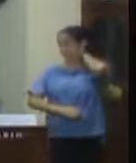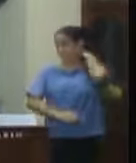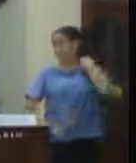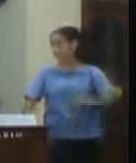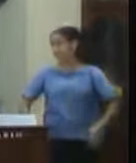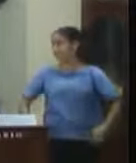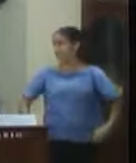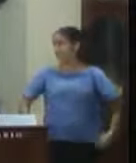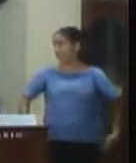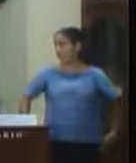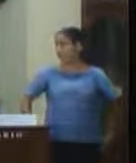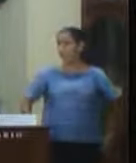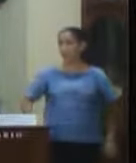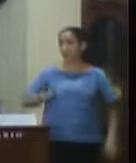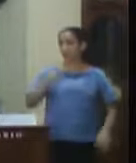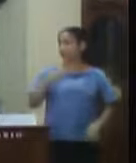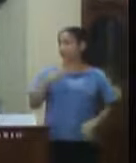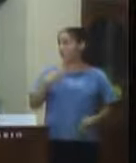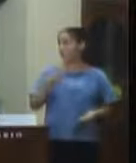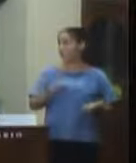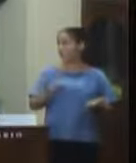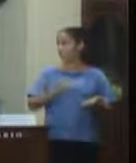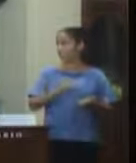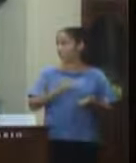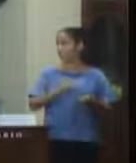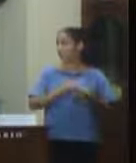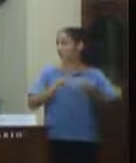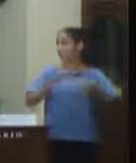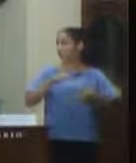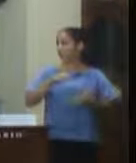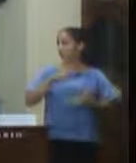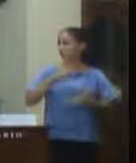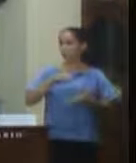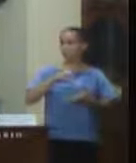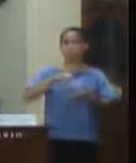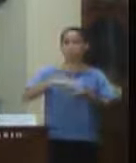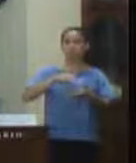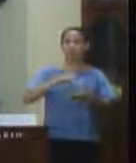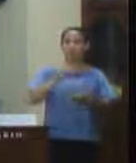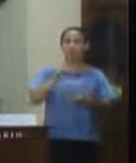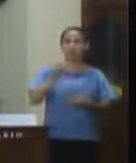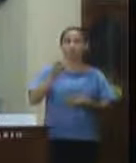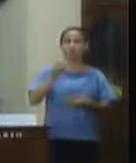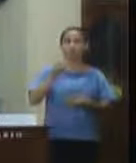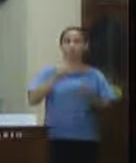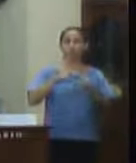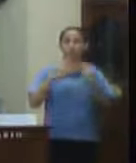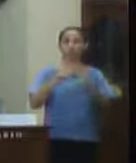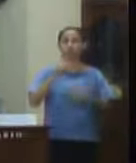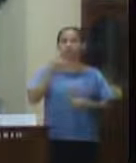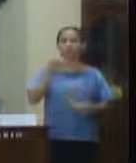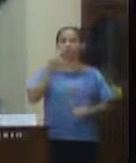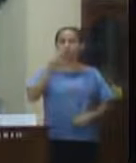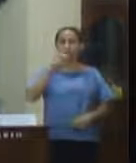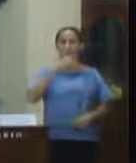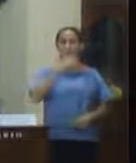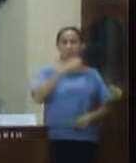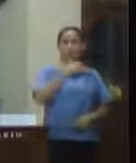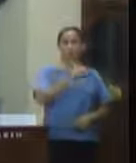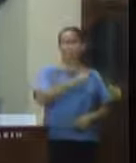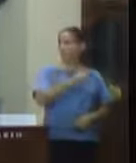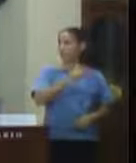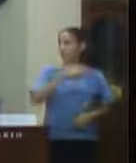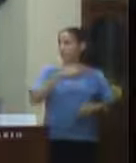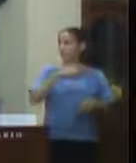Feita a presença dos vereadores, vamos pedir a dispensa da leitura da ata da sessão ordinária do dia 5 de 6 de 2018